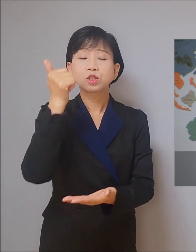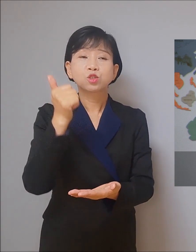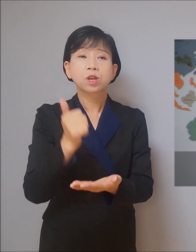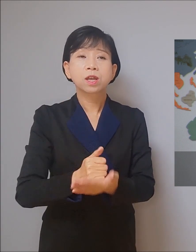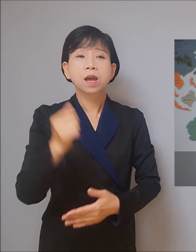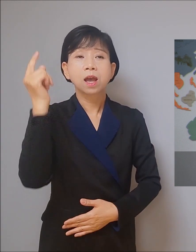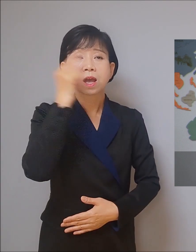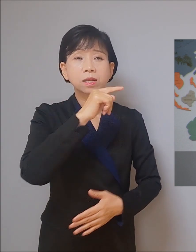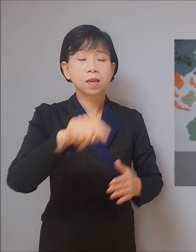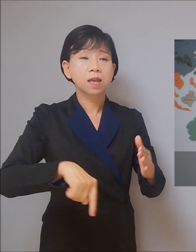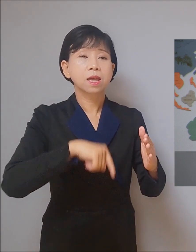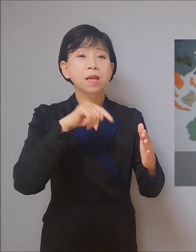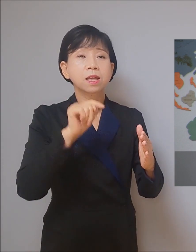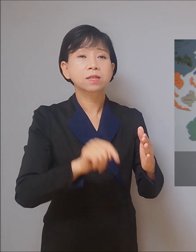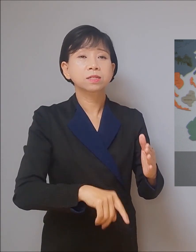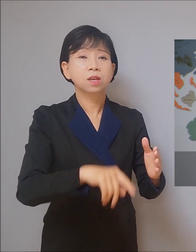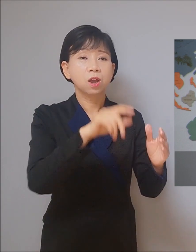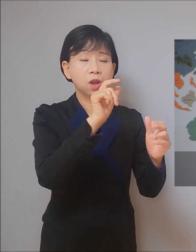큰